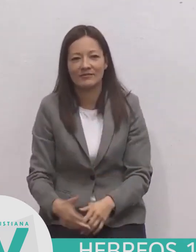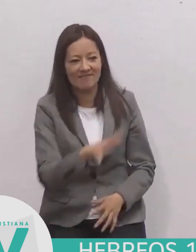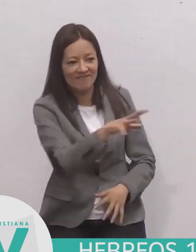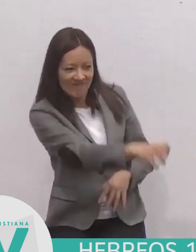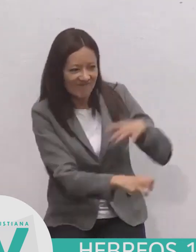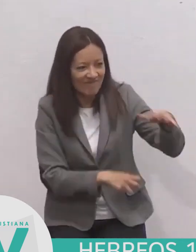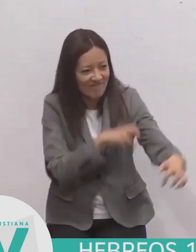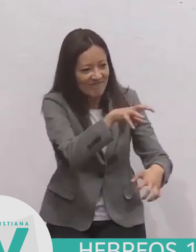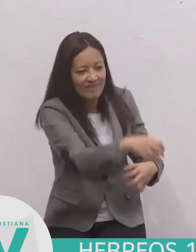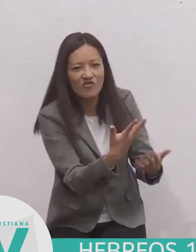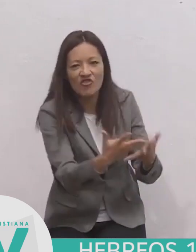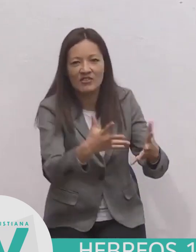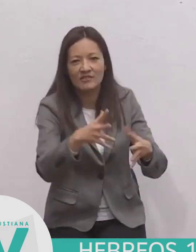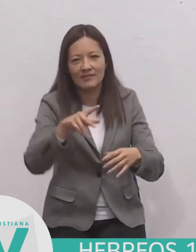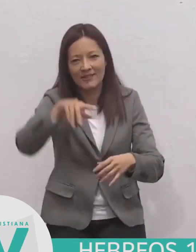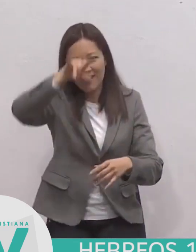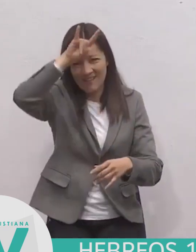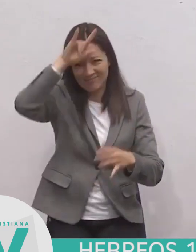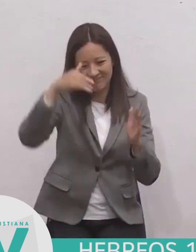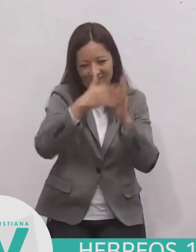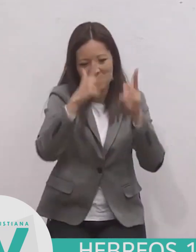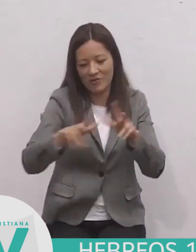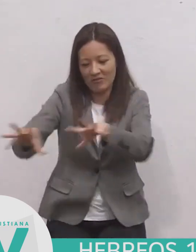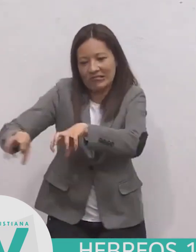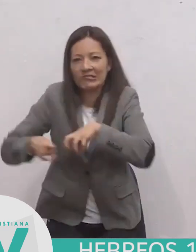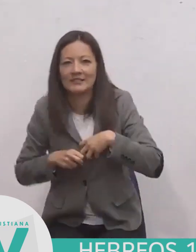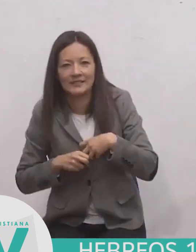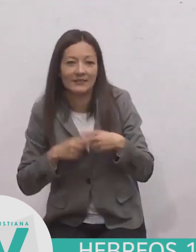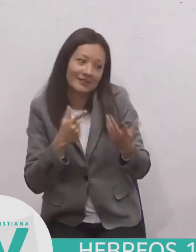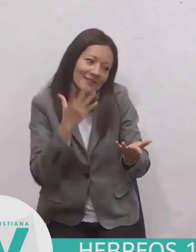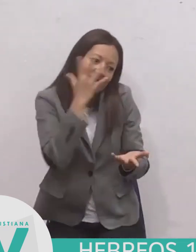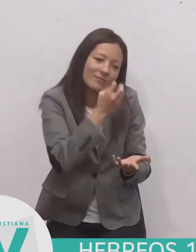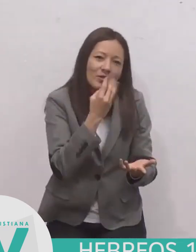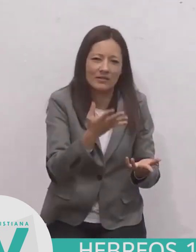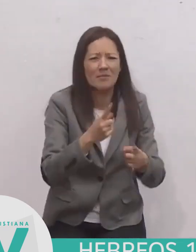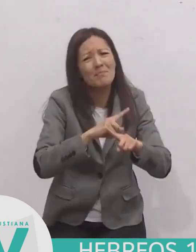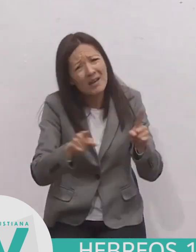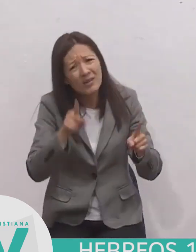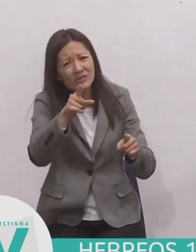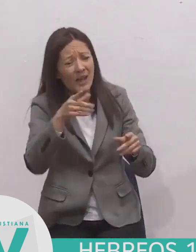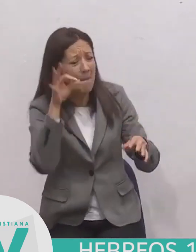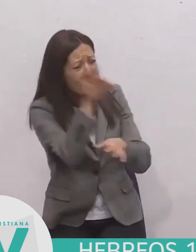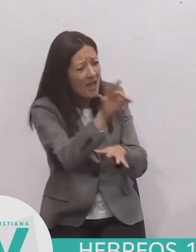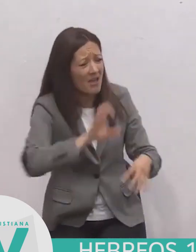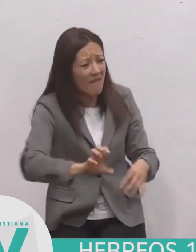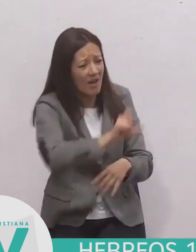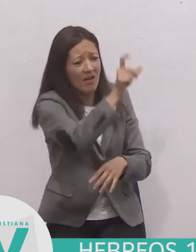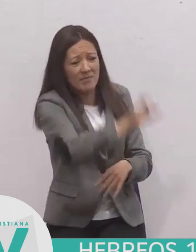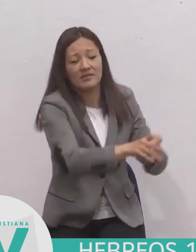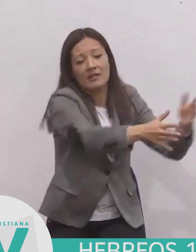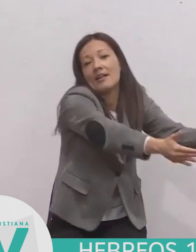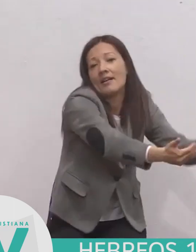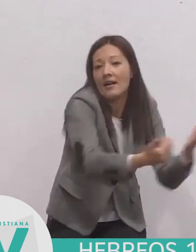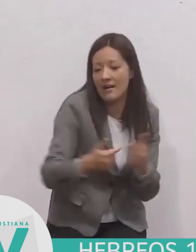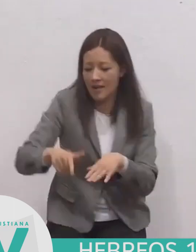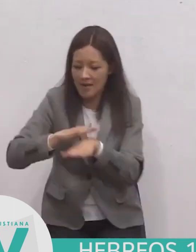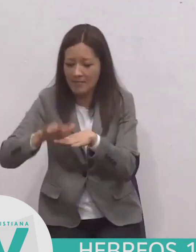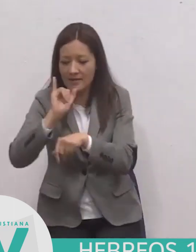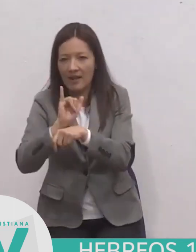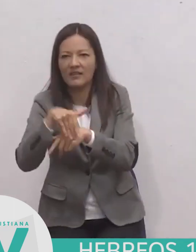enemigo. Por eso es tan precioso. Pero usted, después de que gana al hermano, lo patea y lo saca corriendo. Ahí.